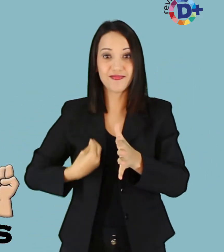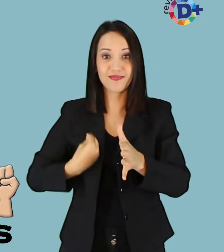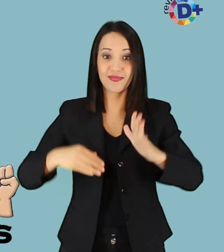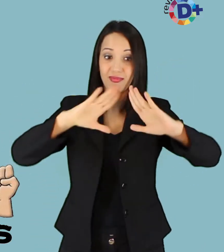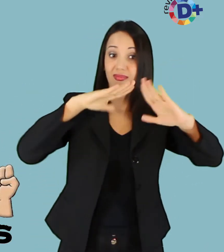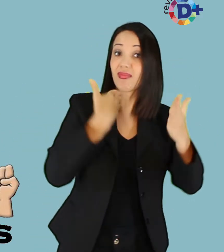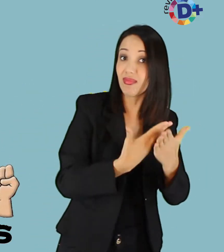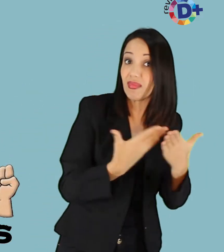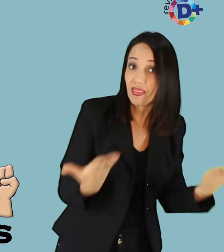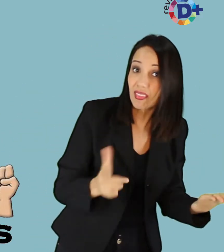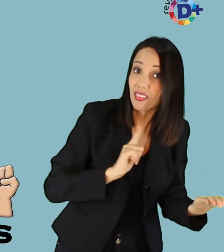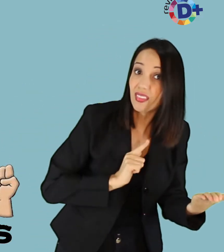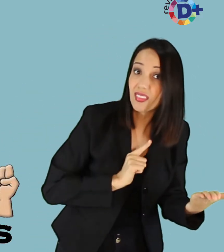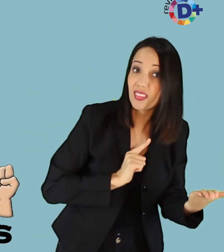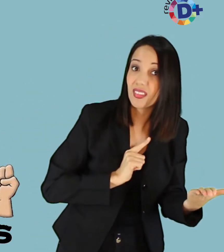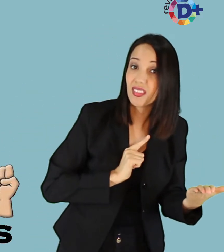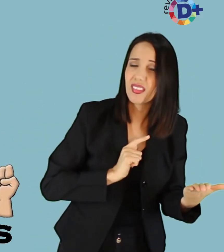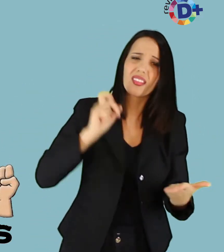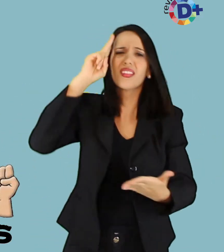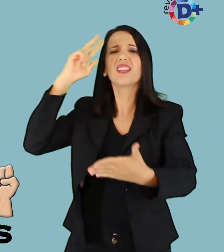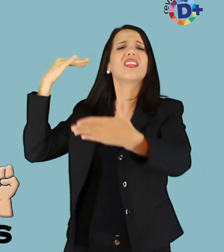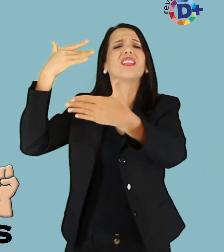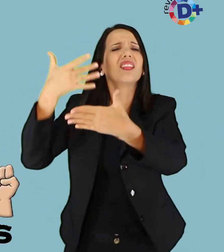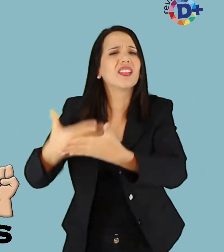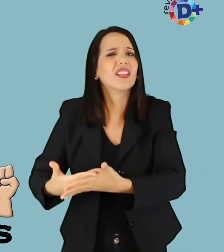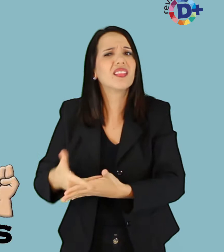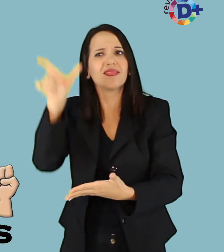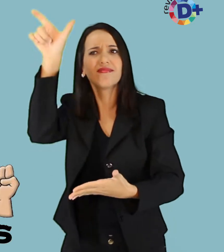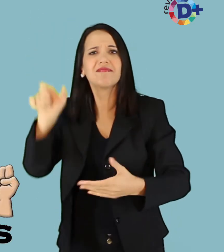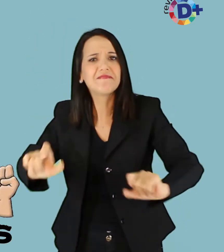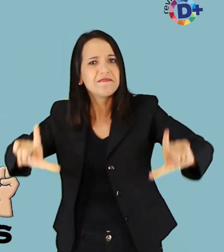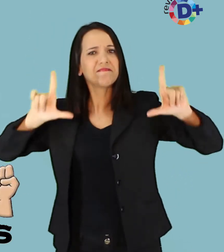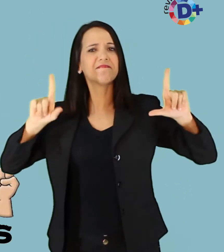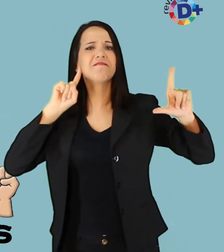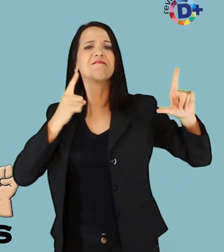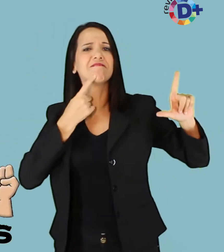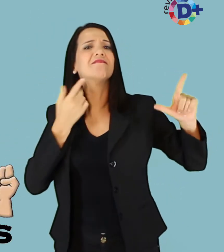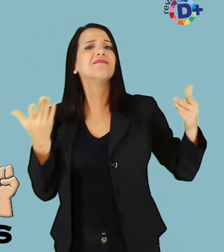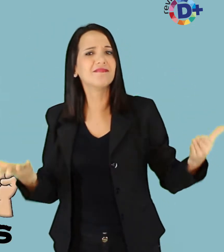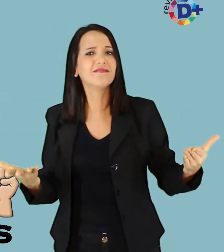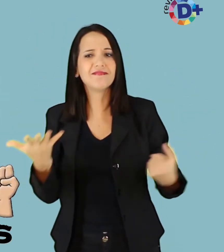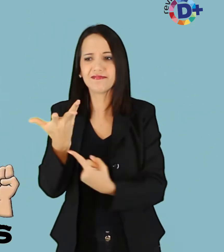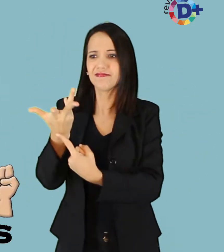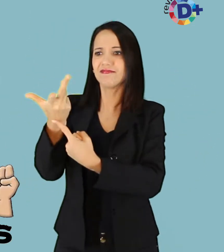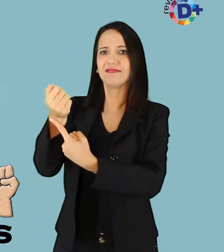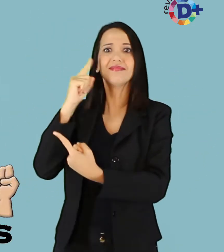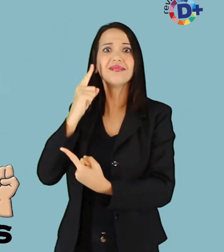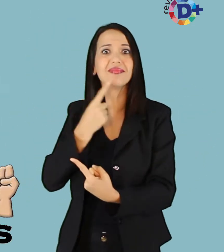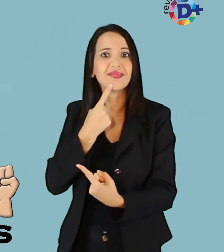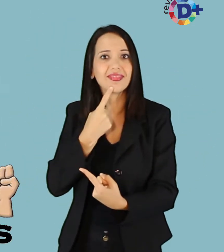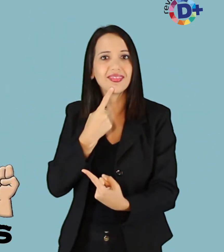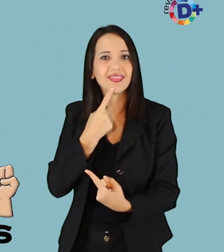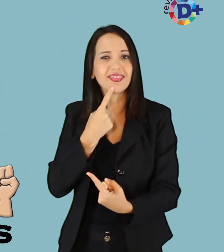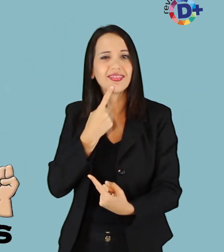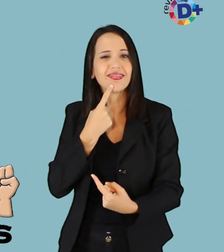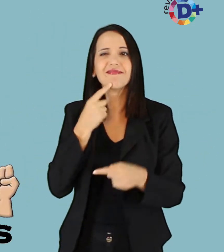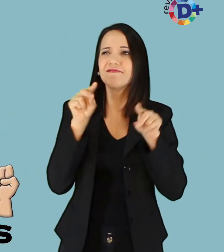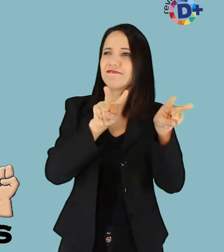cotidiano? Nas escolas? E as histórias com protagonistas surdos? E a arte surda?